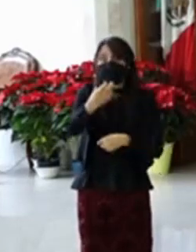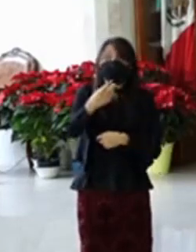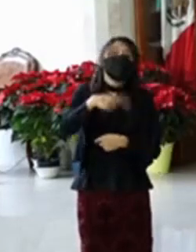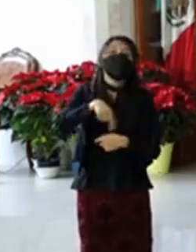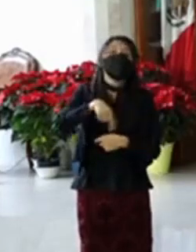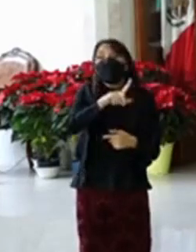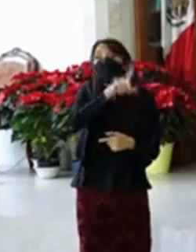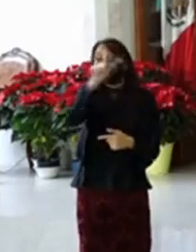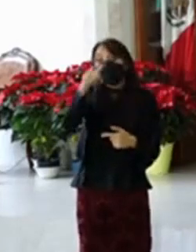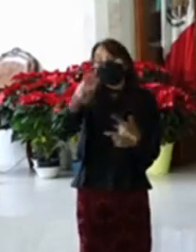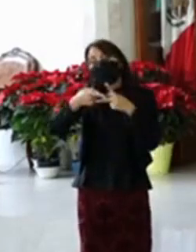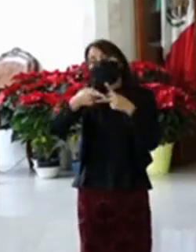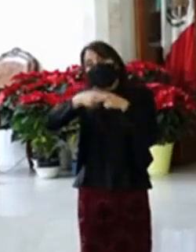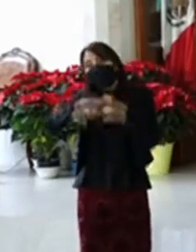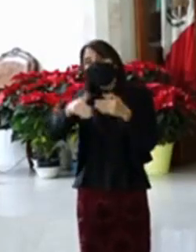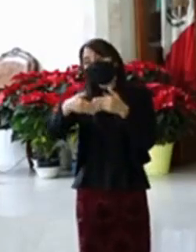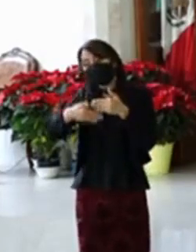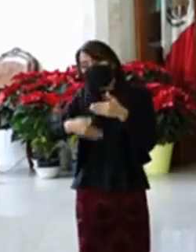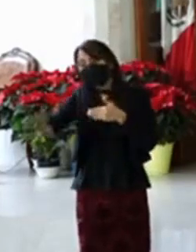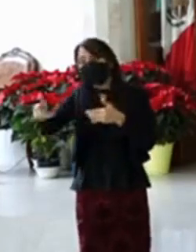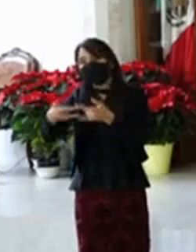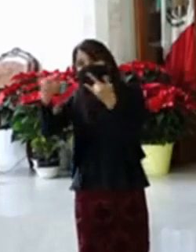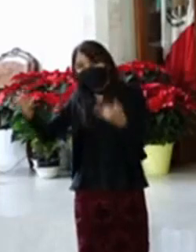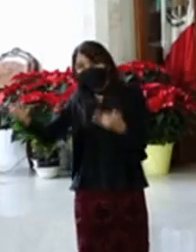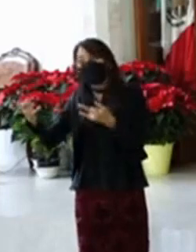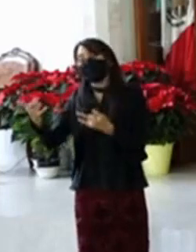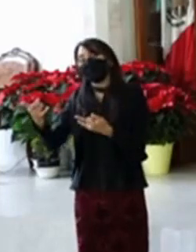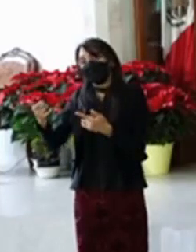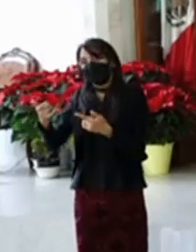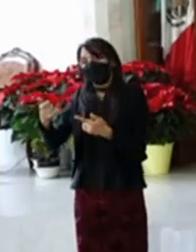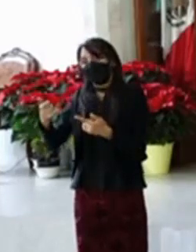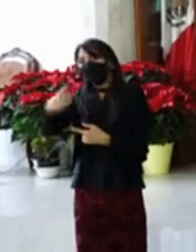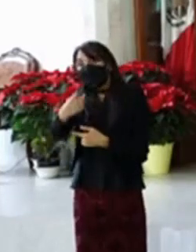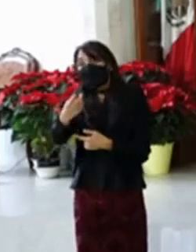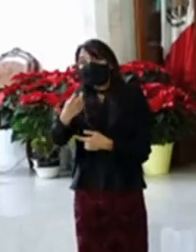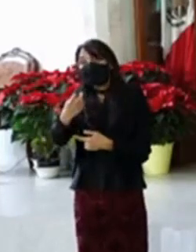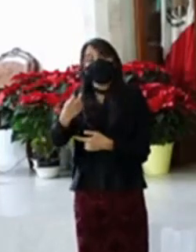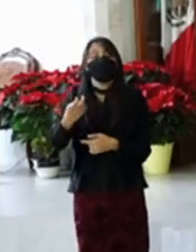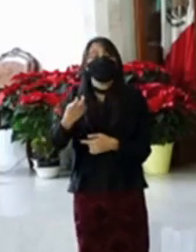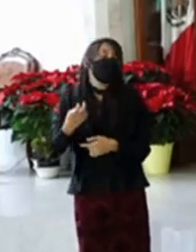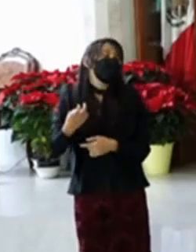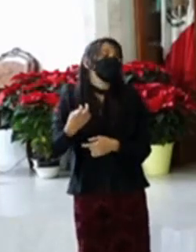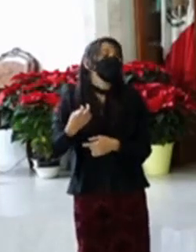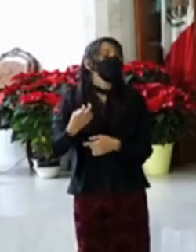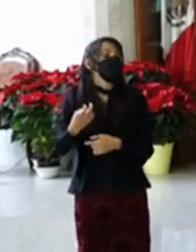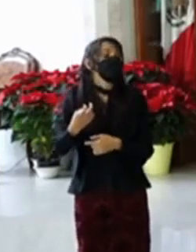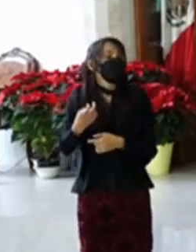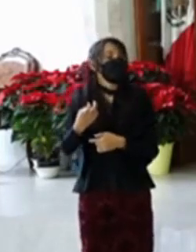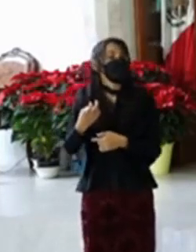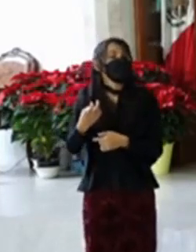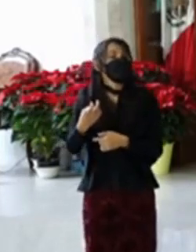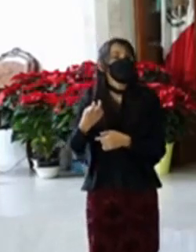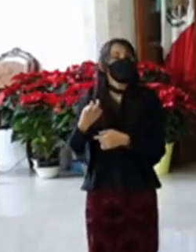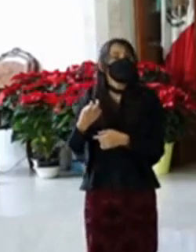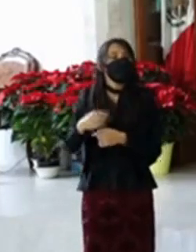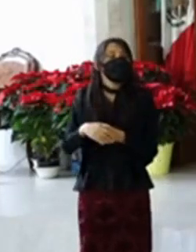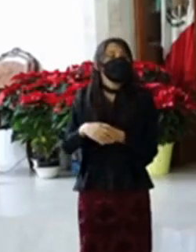Afloraron los sentimientos, los anhelos afloraron